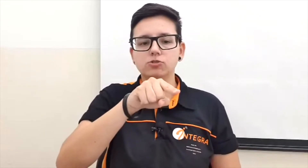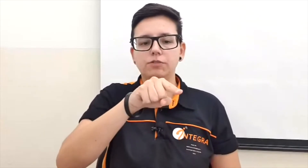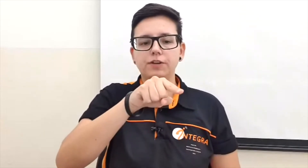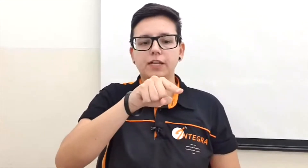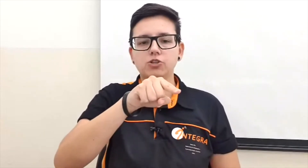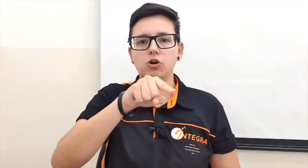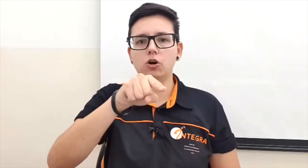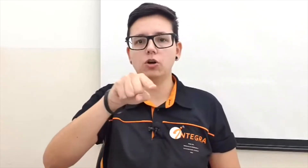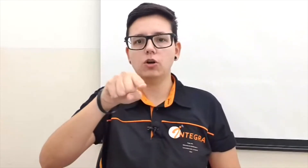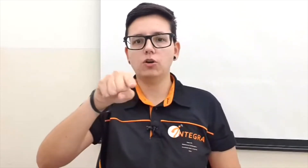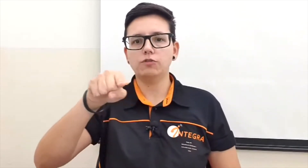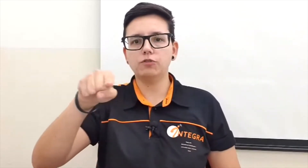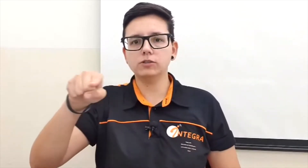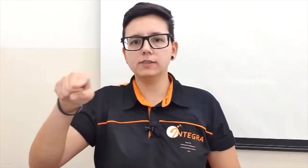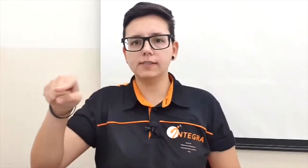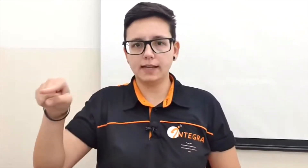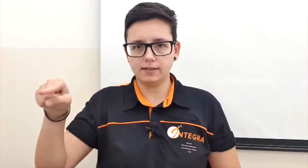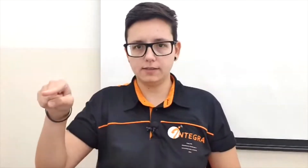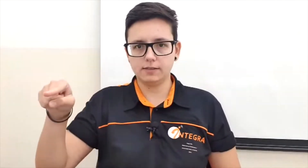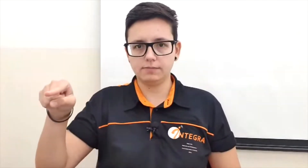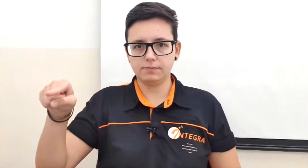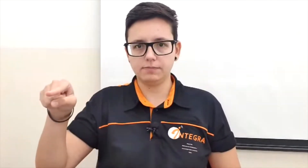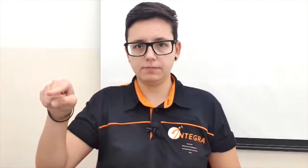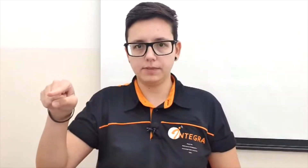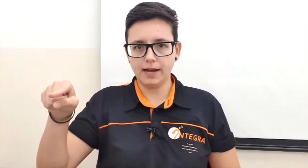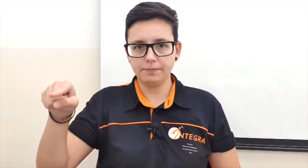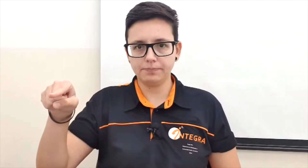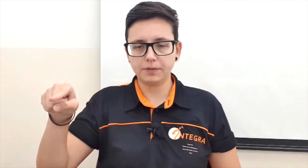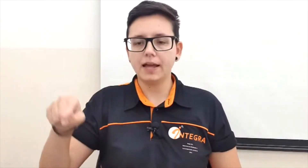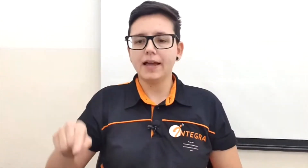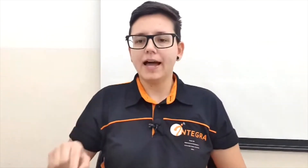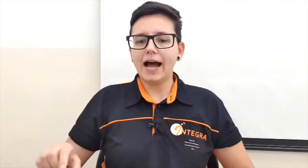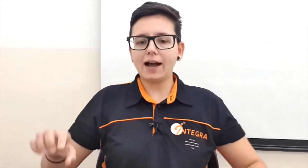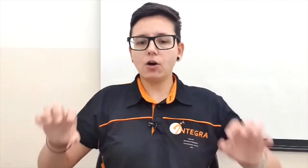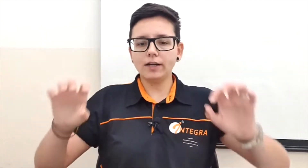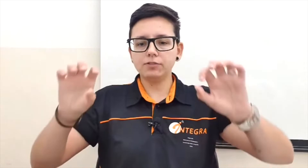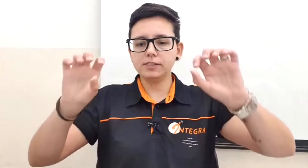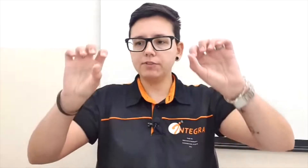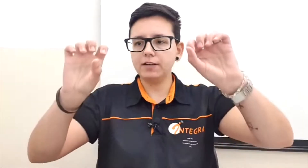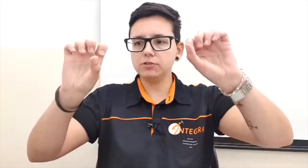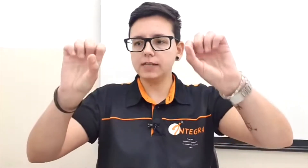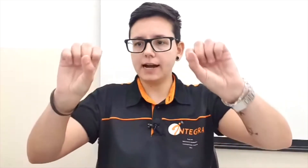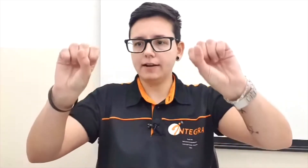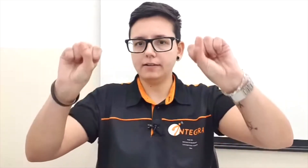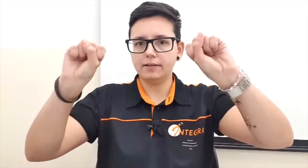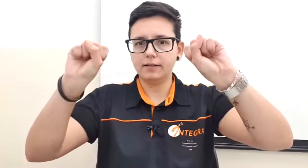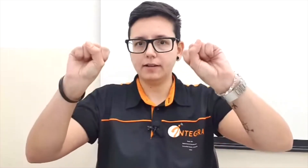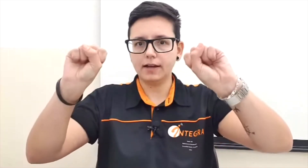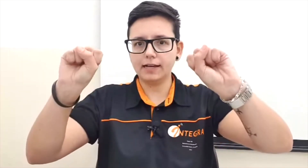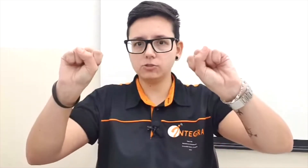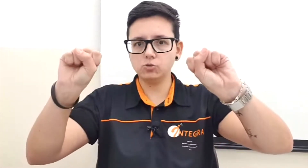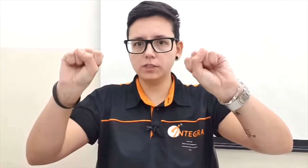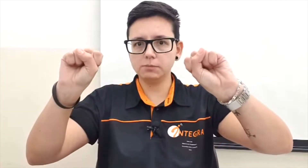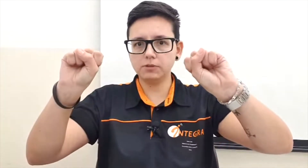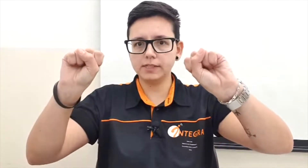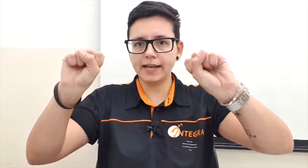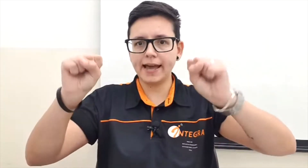sua frente, ó. Vocês, tá? Agora você vai usar as duas mãos em